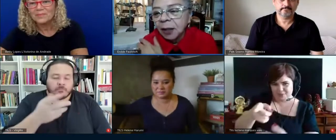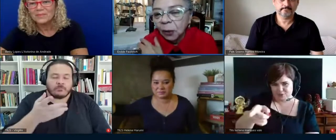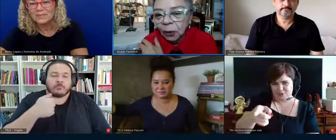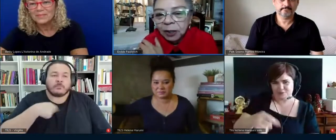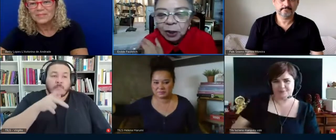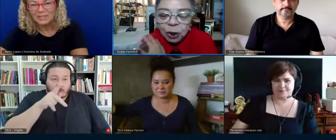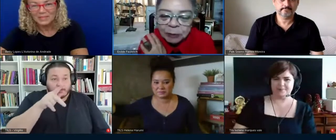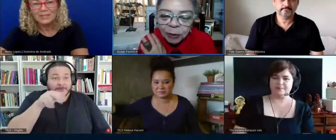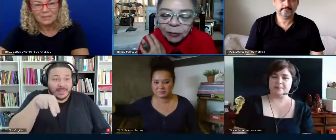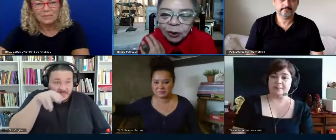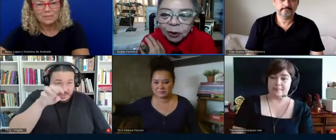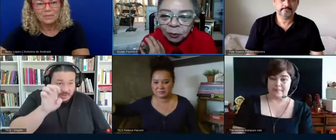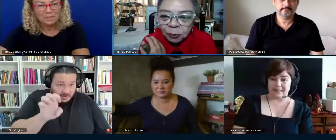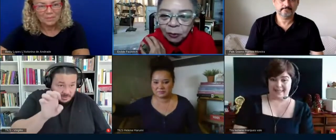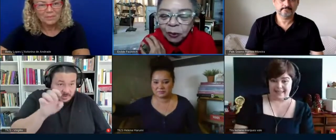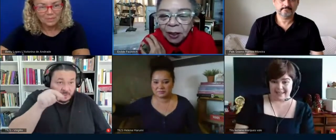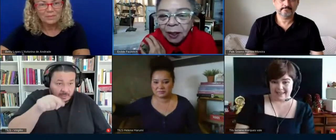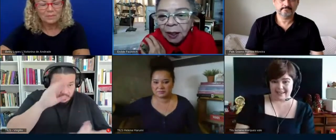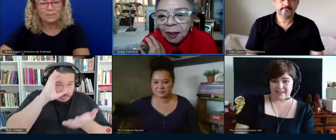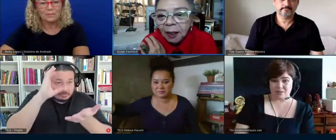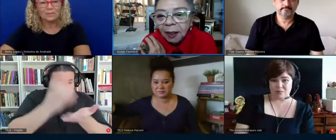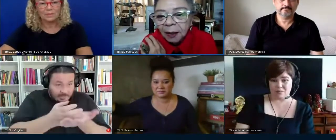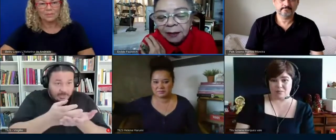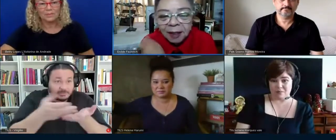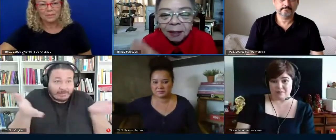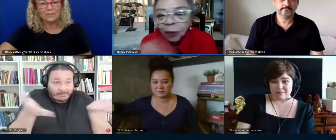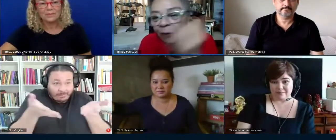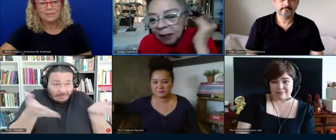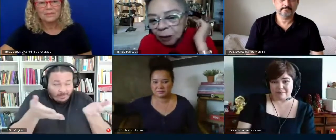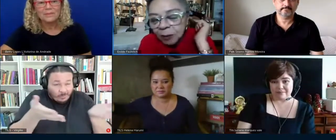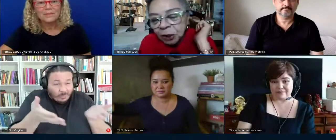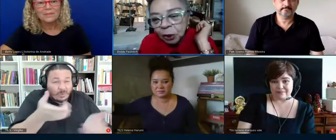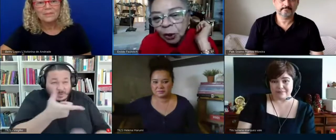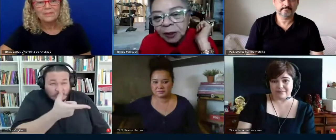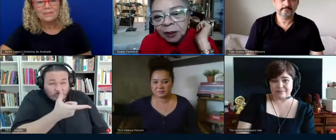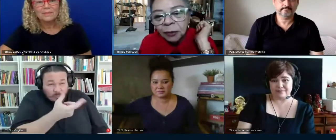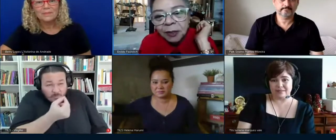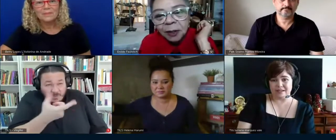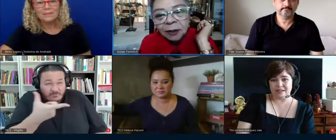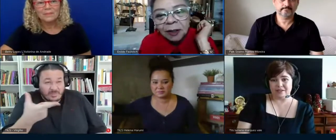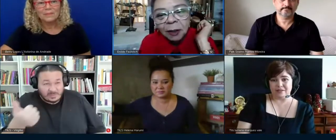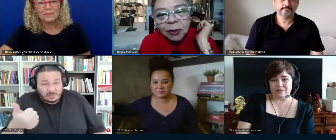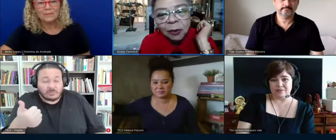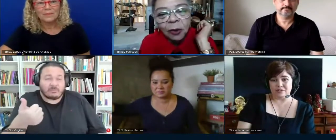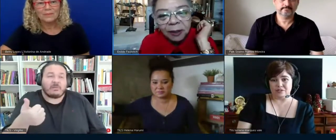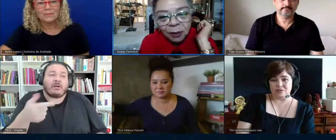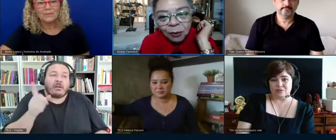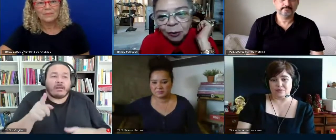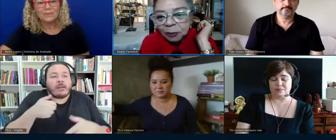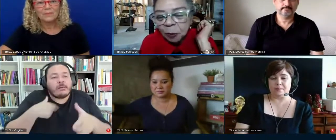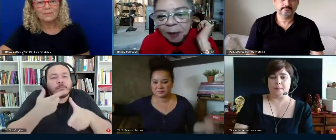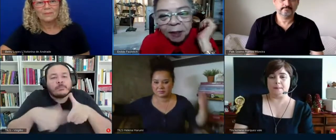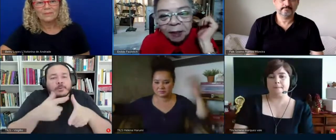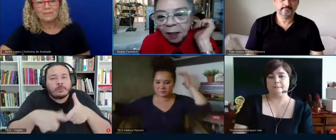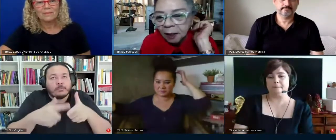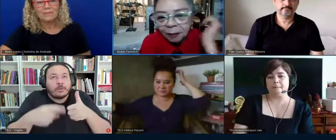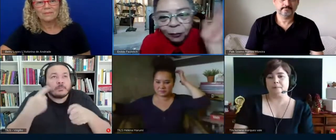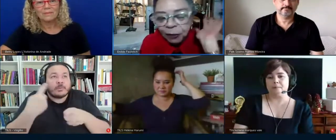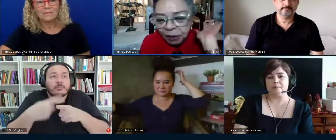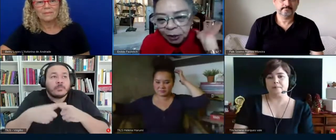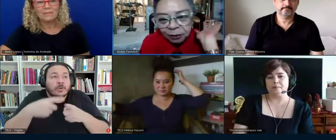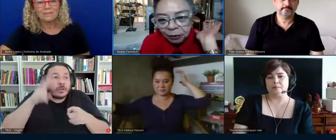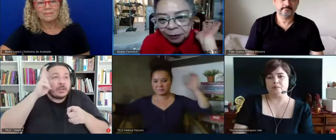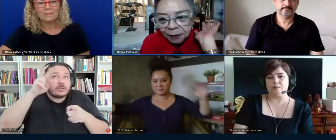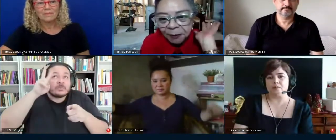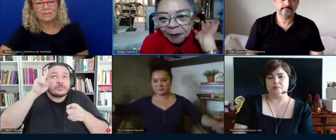de agora, de 2021, é ter que voltar lá numa história que não se concretizou, porque o PNE não